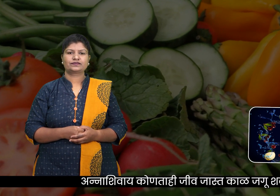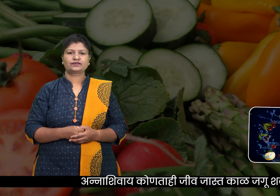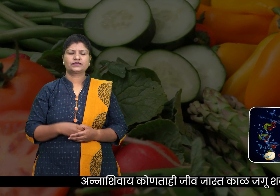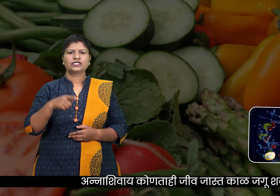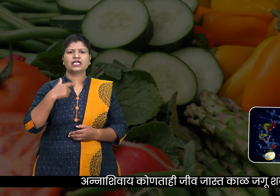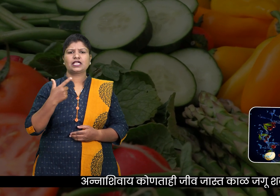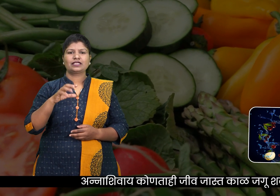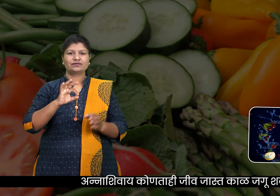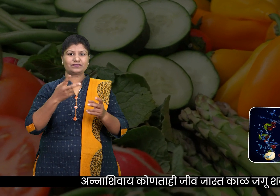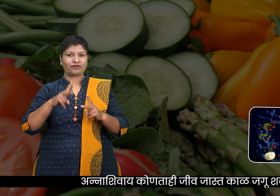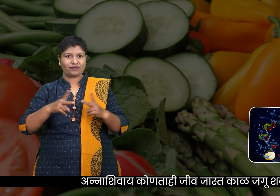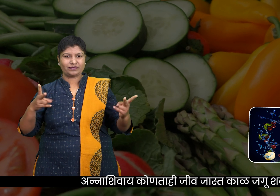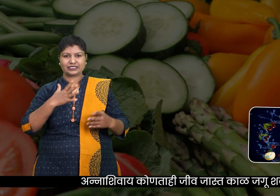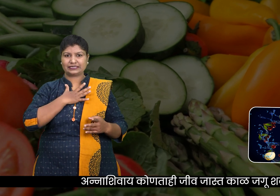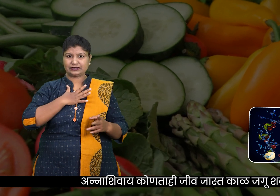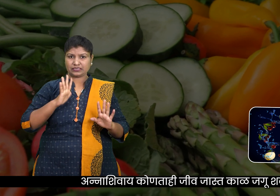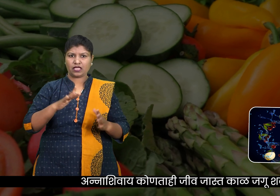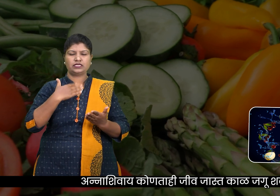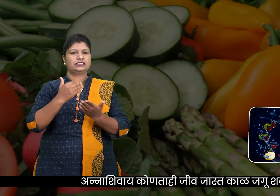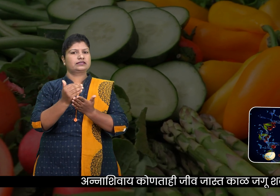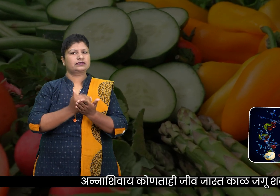अन्नाशिवाय कोणताही जीव जास्त काळ जगू शकत नाही.